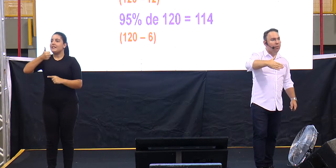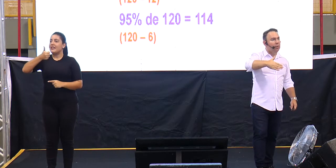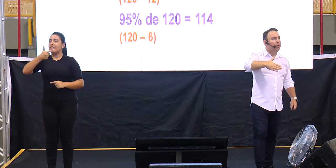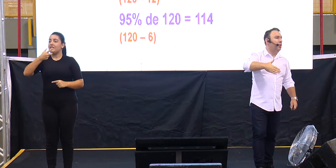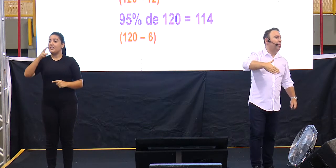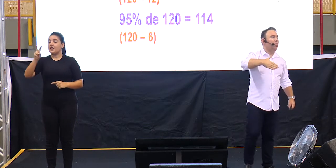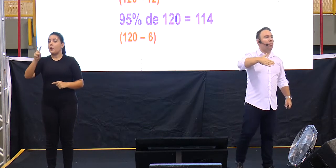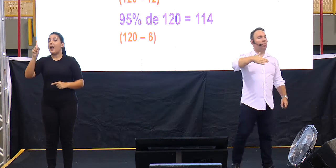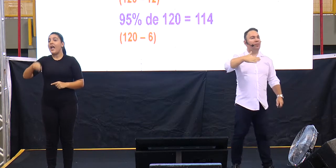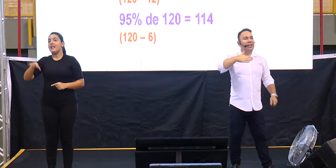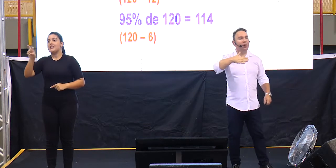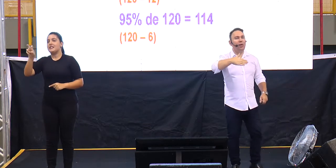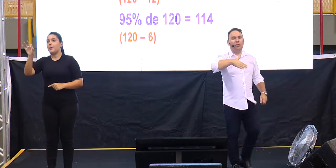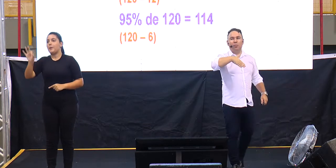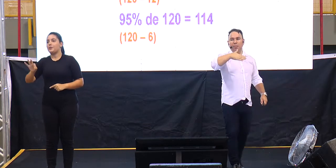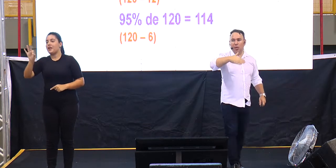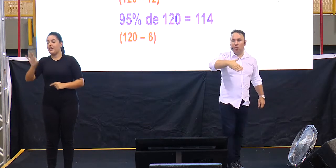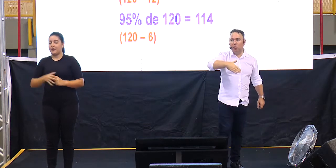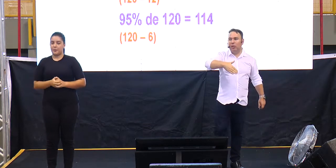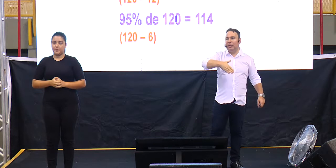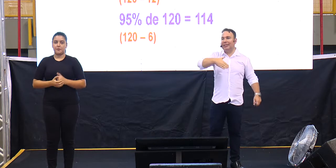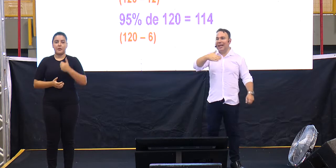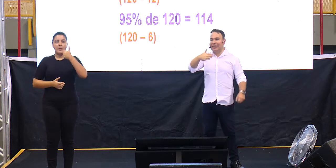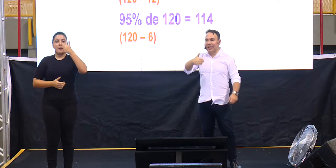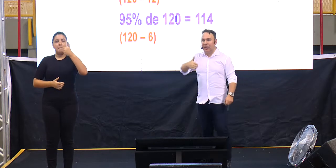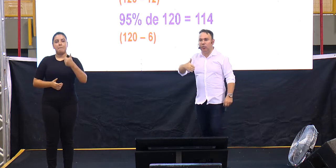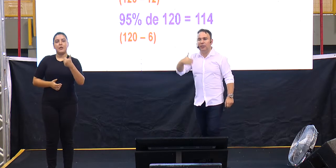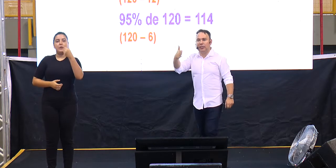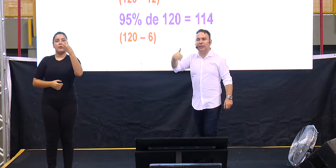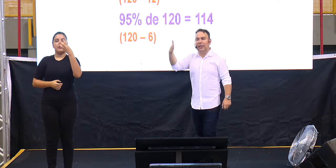1.000 vai dar quanto?